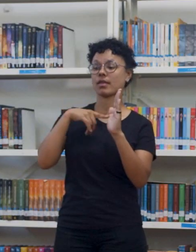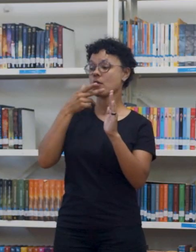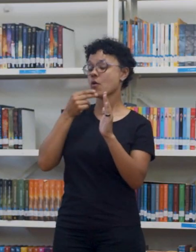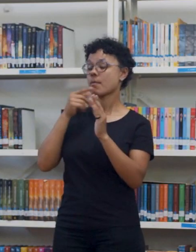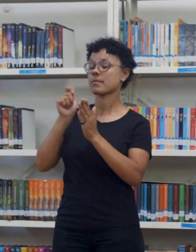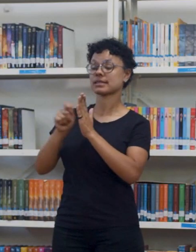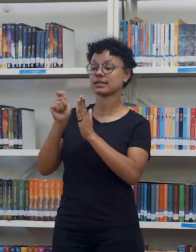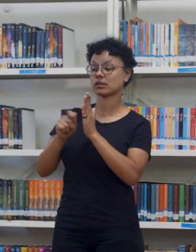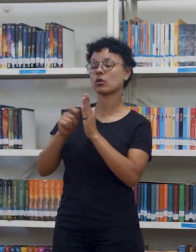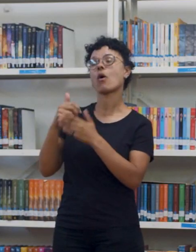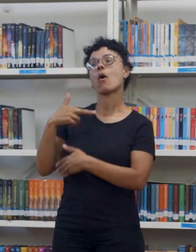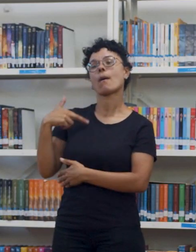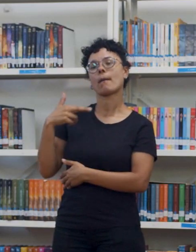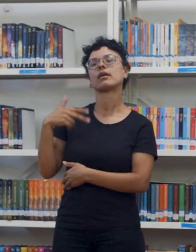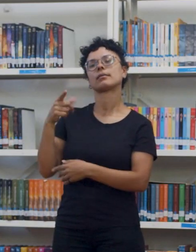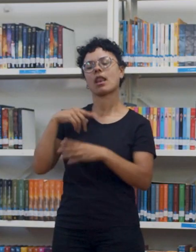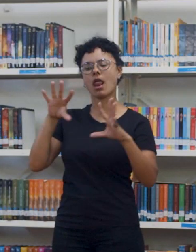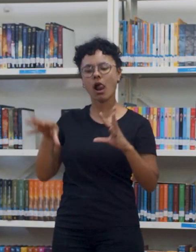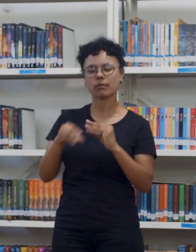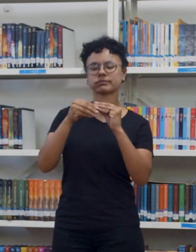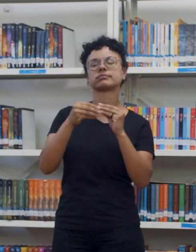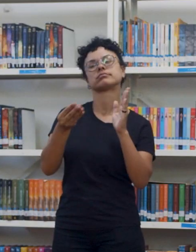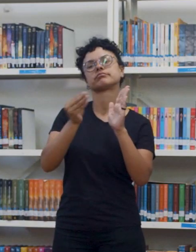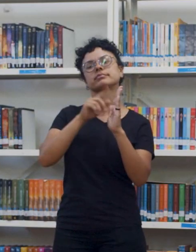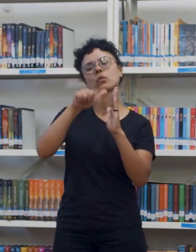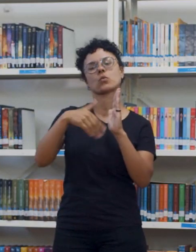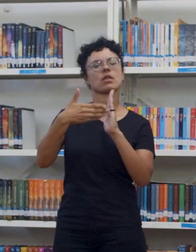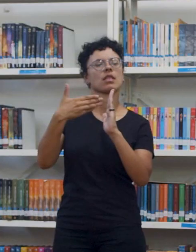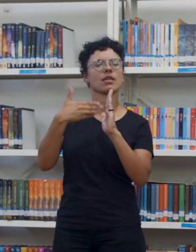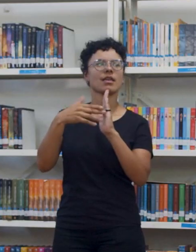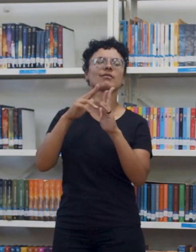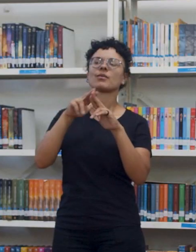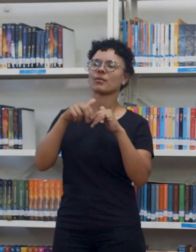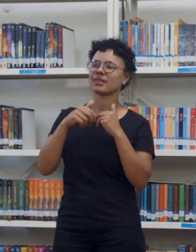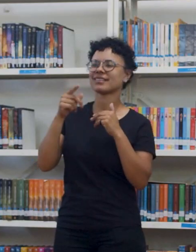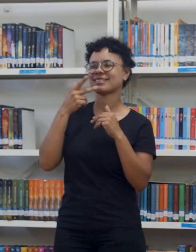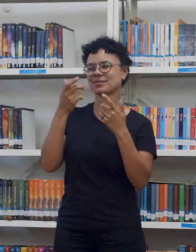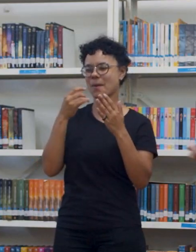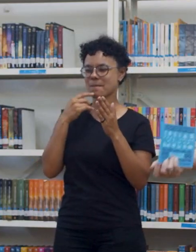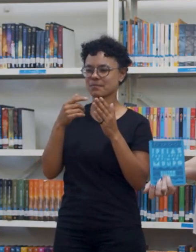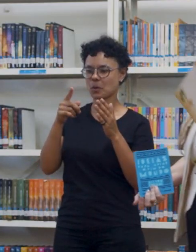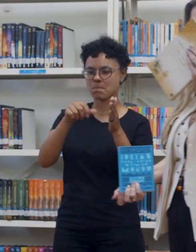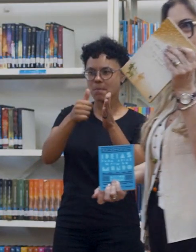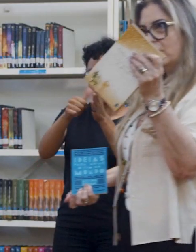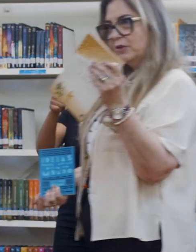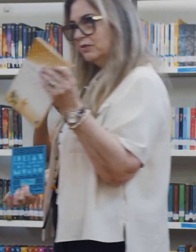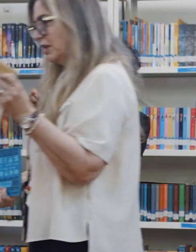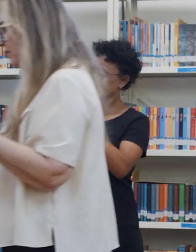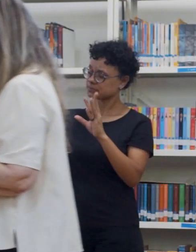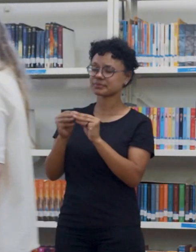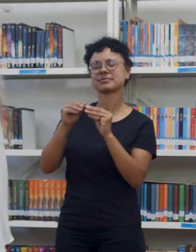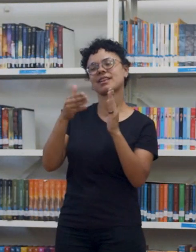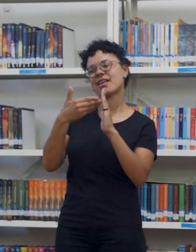escritor que escreve romances, mas que fez uma coletânea de crônicas. Por isso que eu estou te falando ali aqui. As primeiras vezes formam